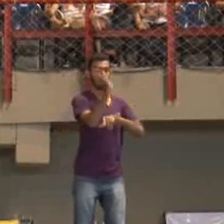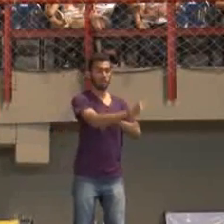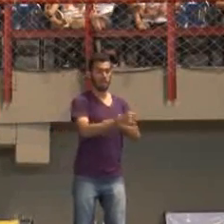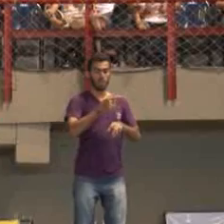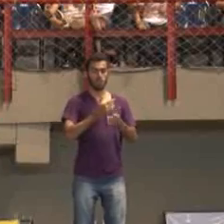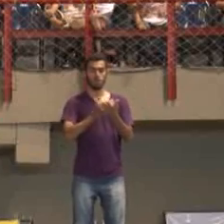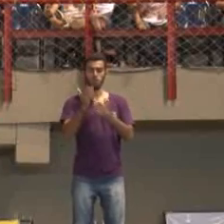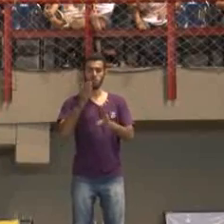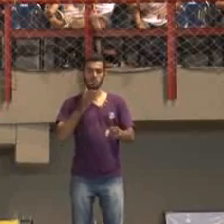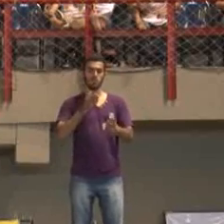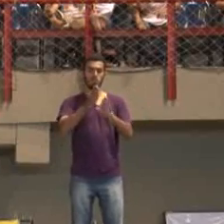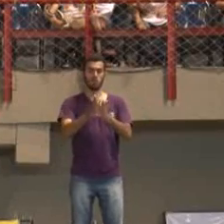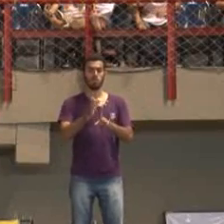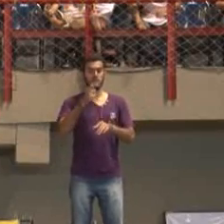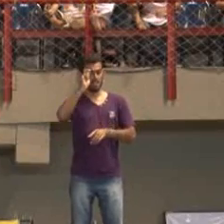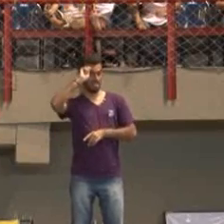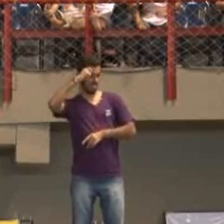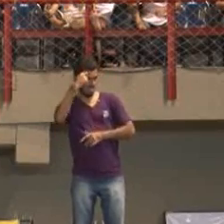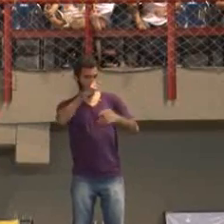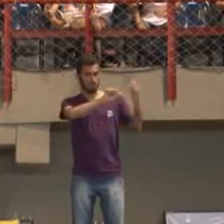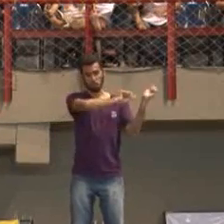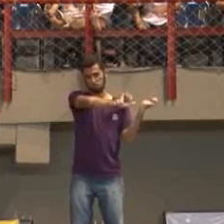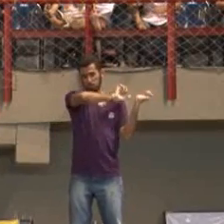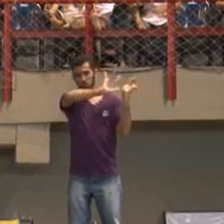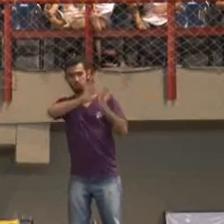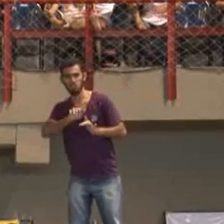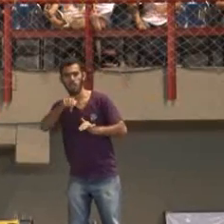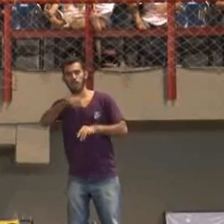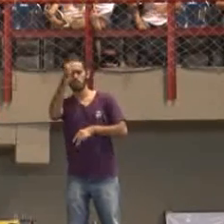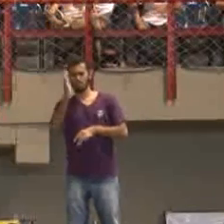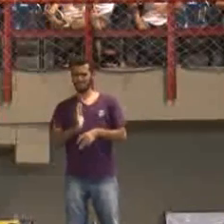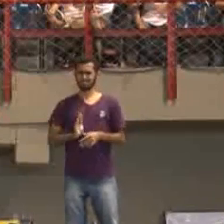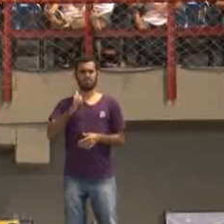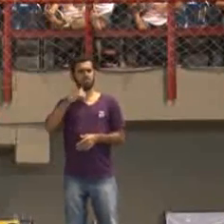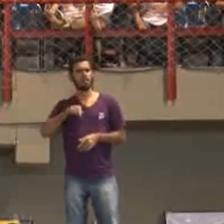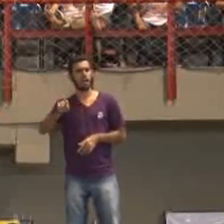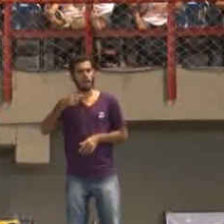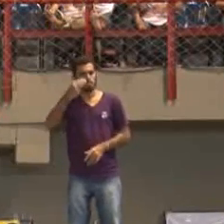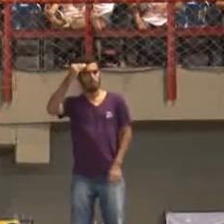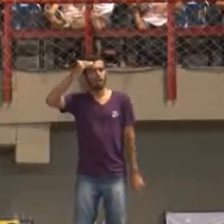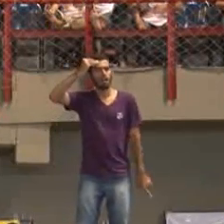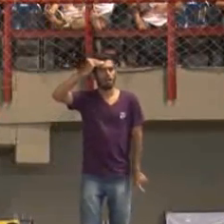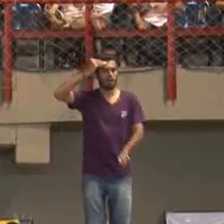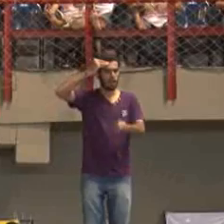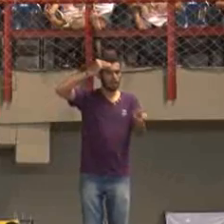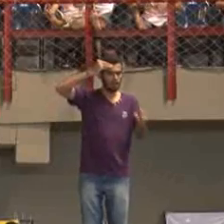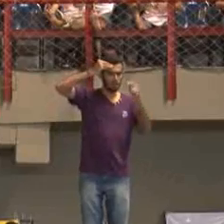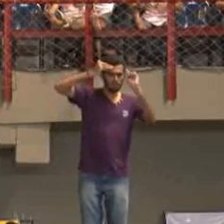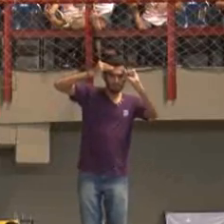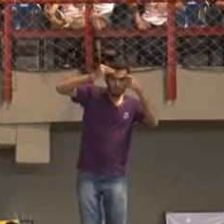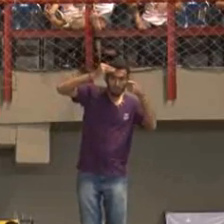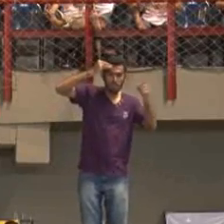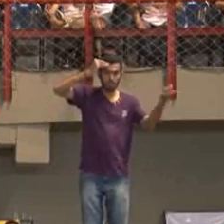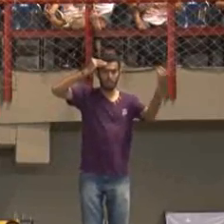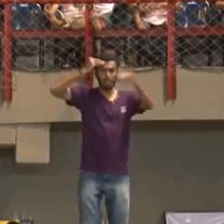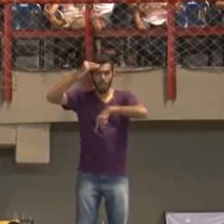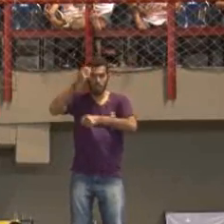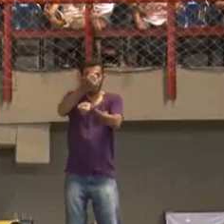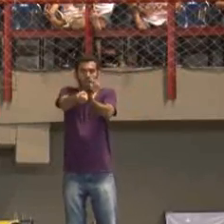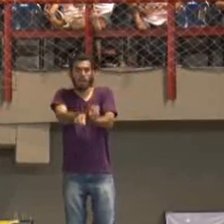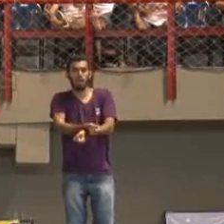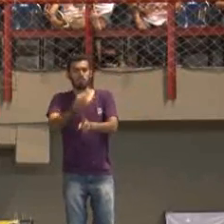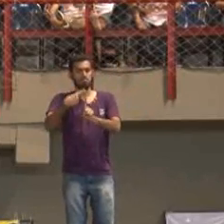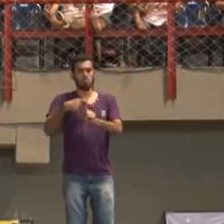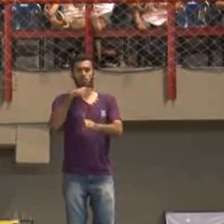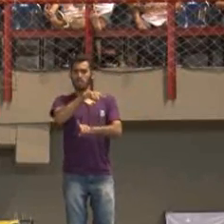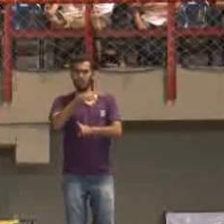Brasil. Ou seja, ela culpou os negros trazidos como escravos, porque eles não eram escravos.